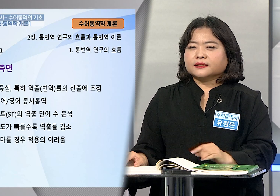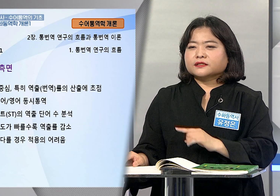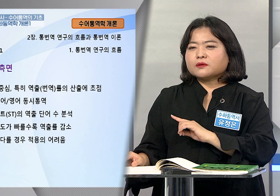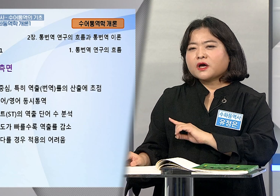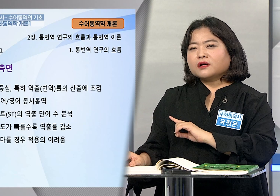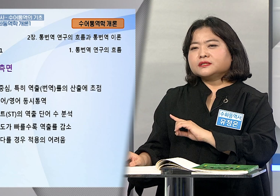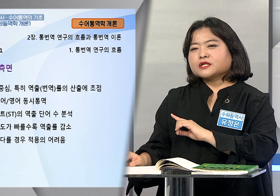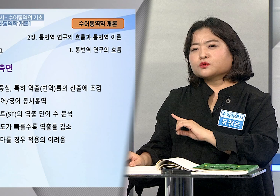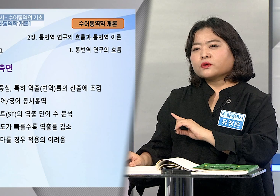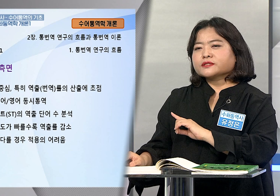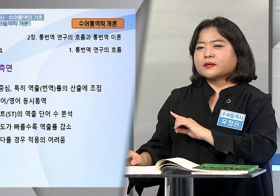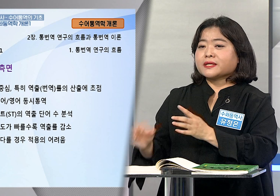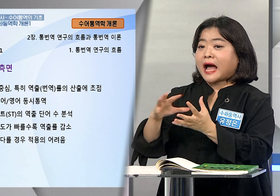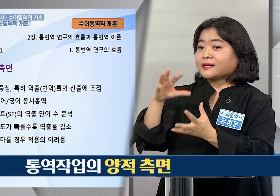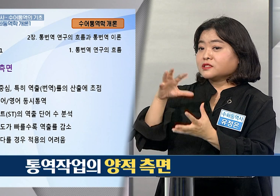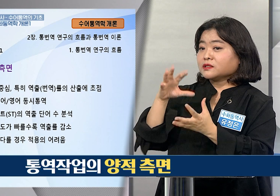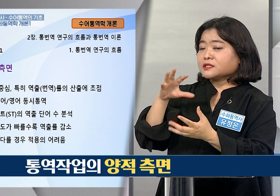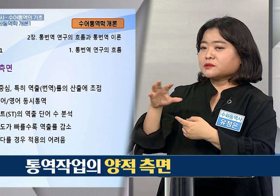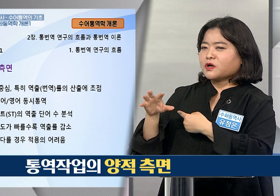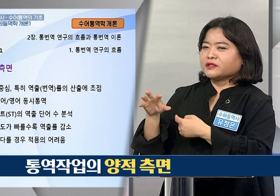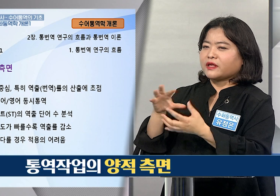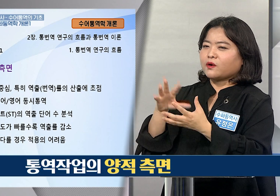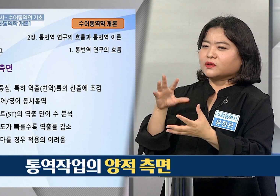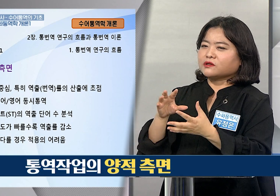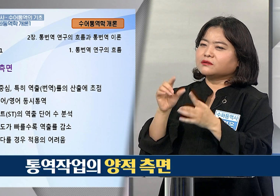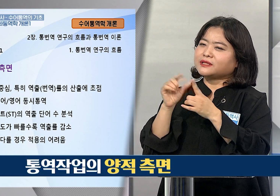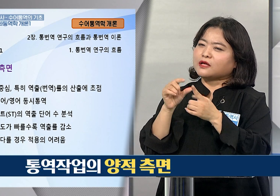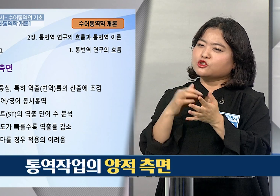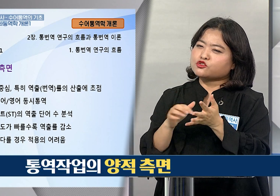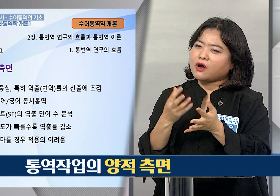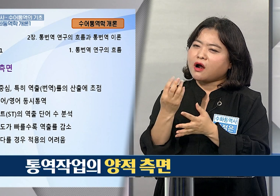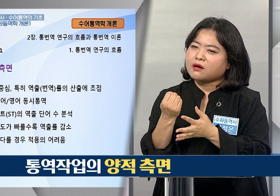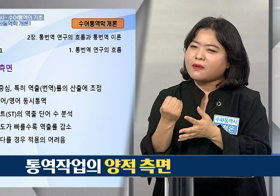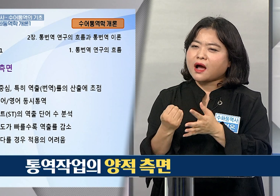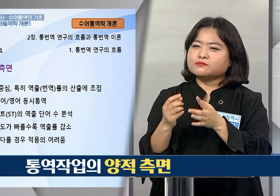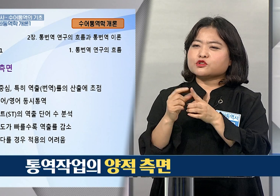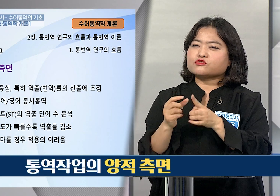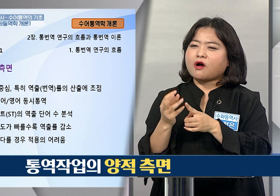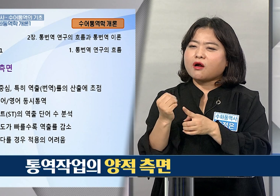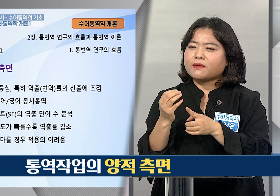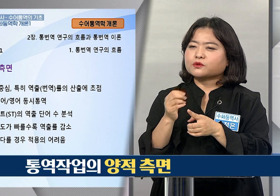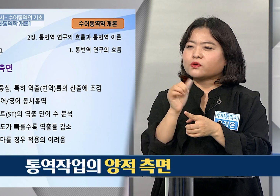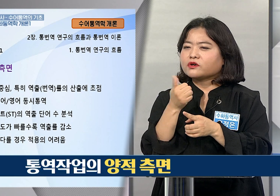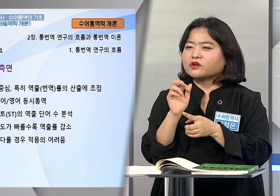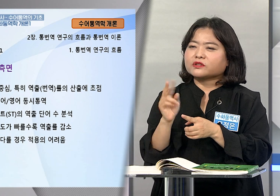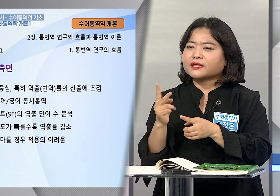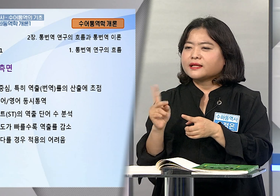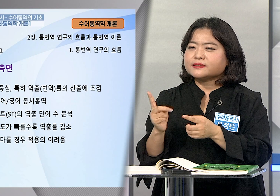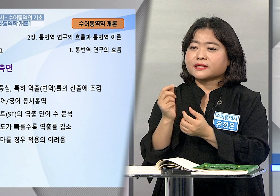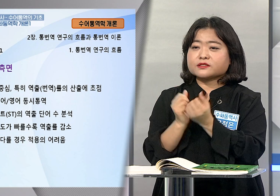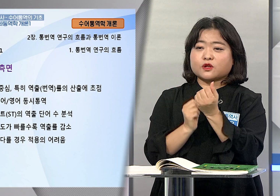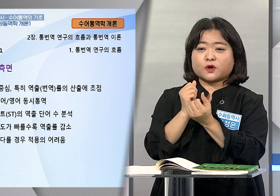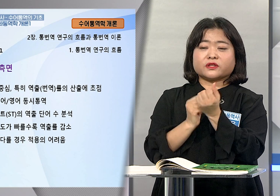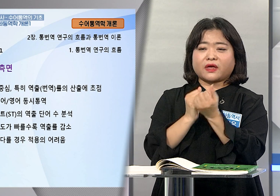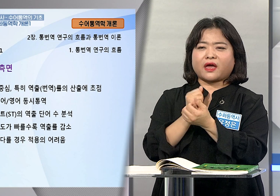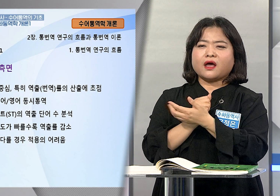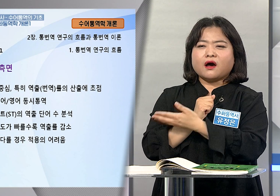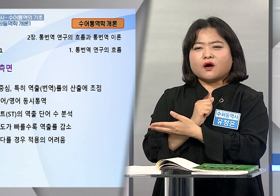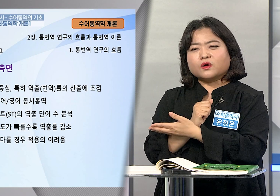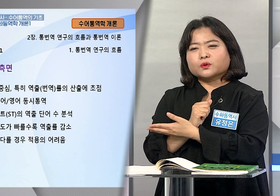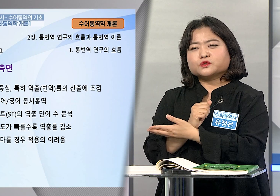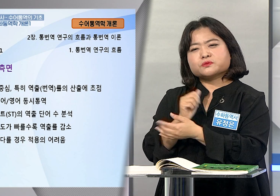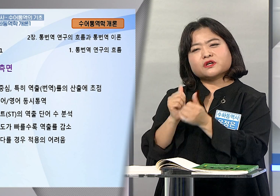자, 그러면 이제 통역 잡의 양적인 측면인데요. 저거는 단월 수가 얼마, 음절 수가 얼마, 통역이 어떻게 됐는지의